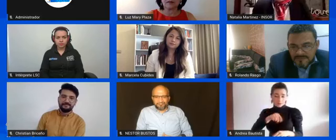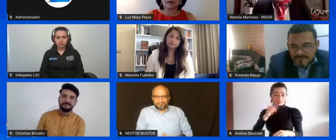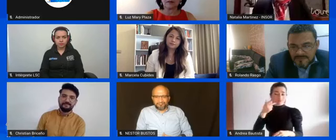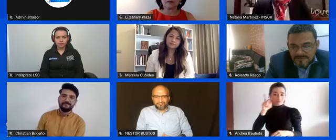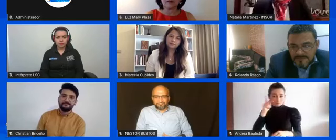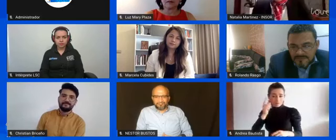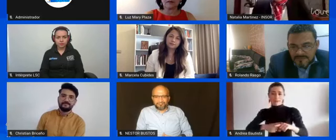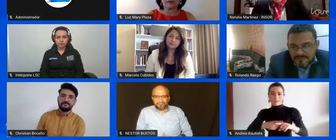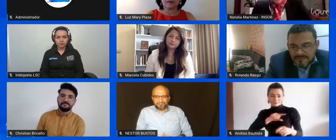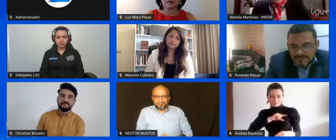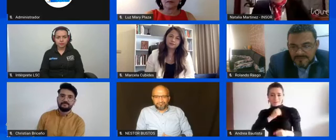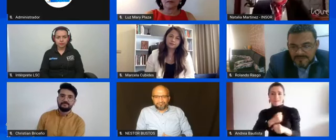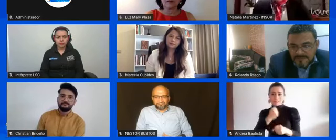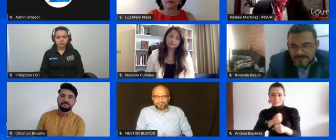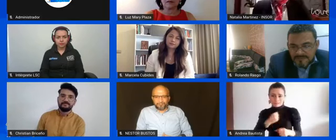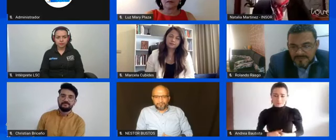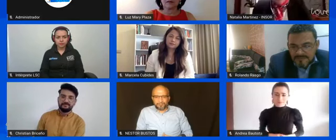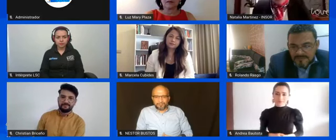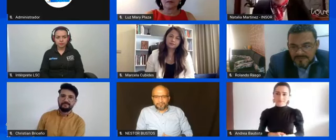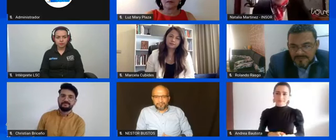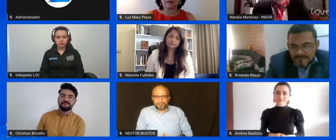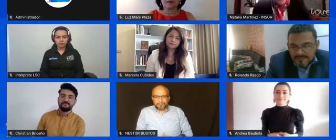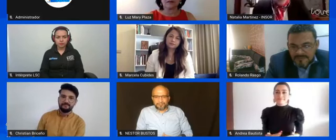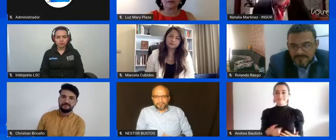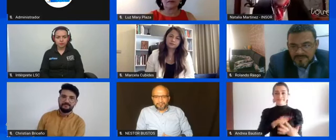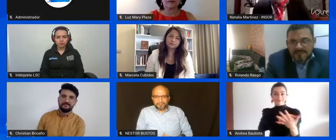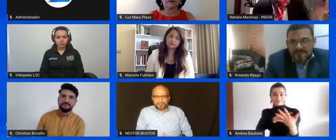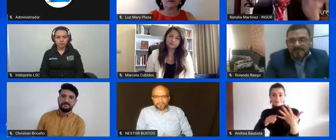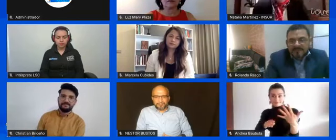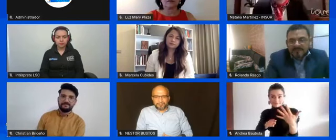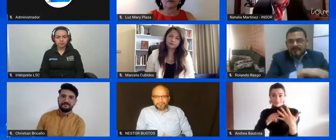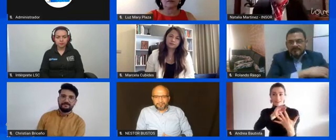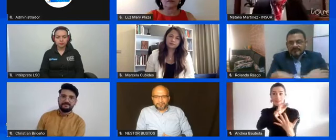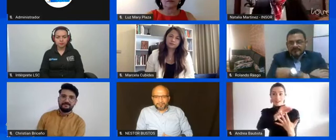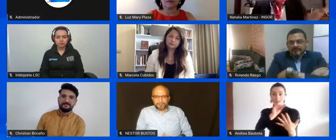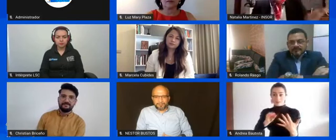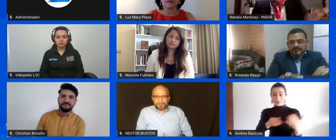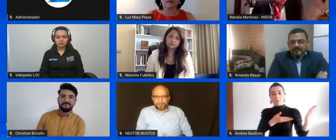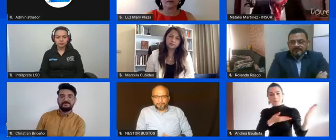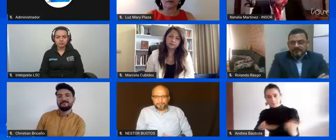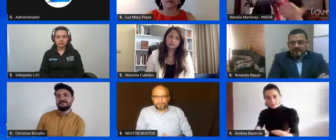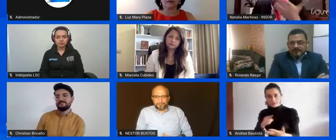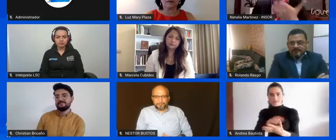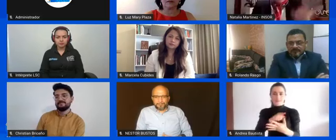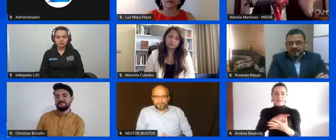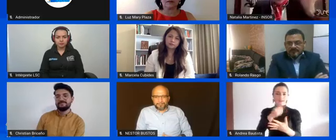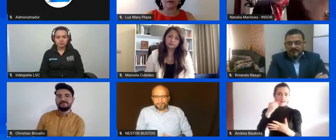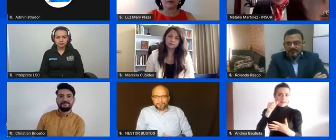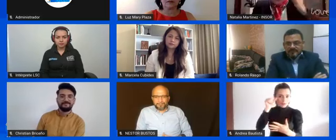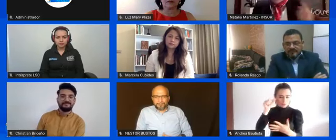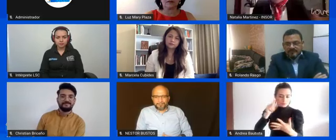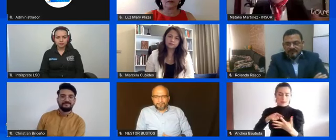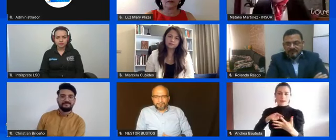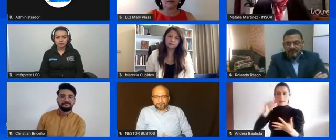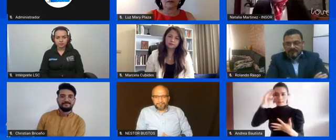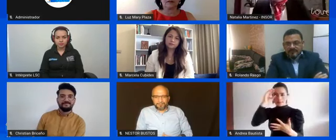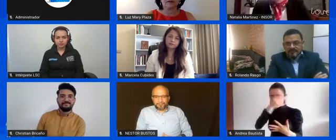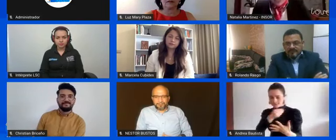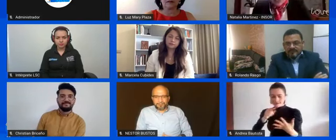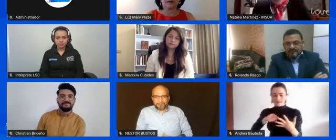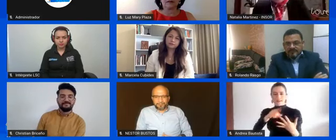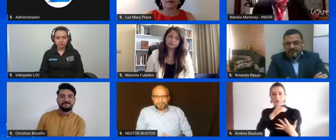a todos ustedes, muy bienvenidos a este espacio, a Luz Mari, a Marcela, a Rolando, a Cristian,